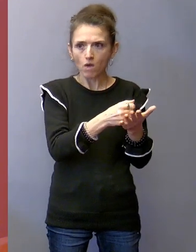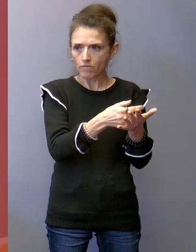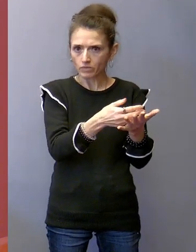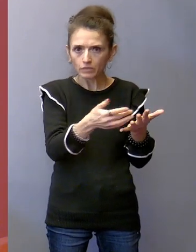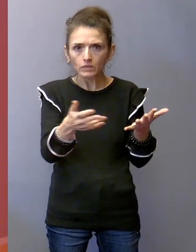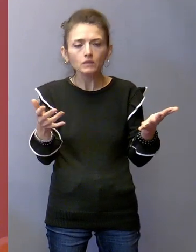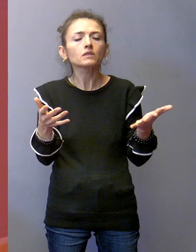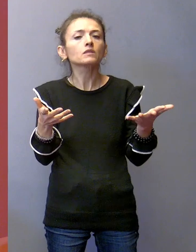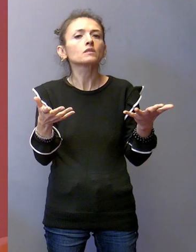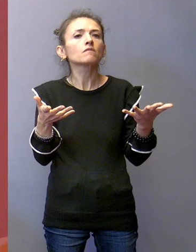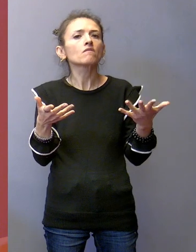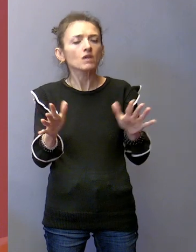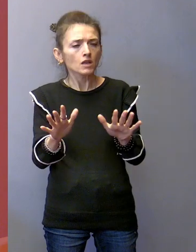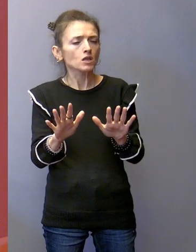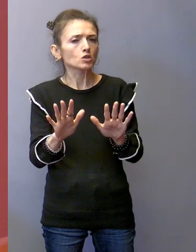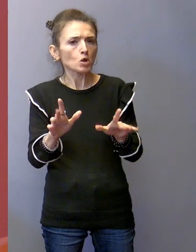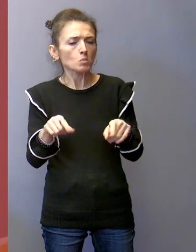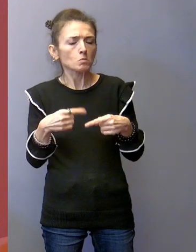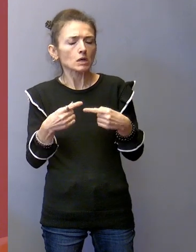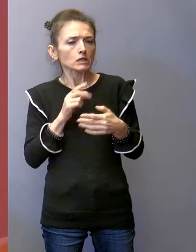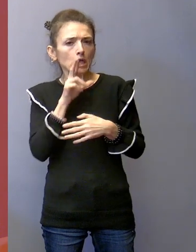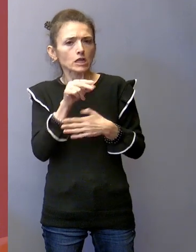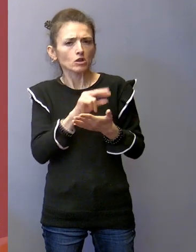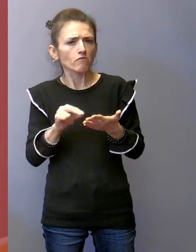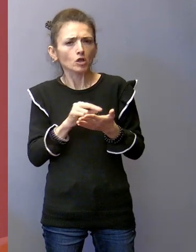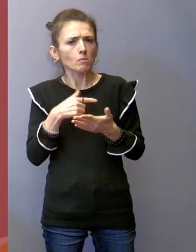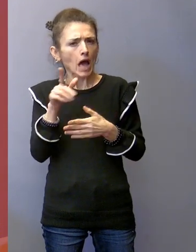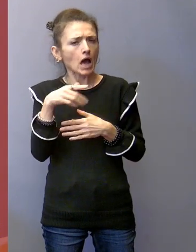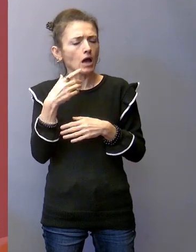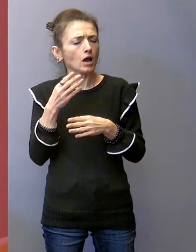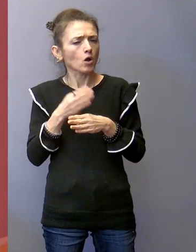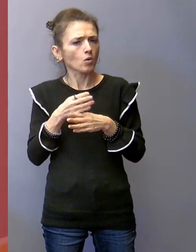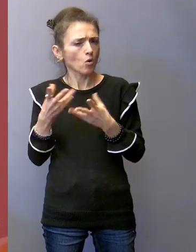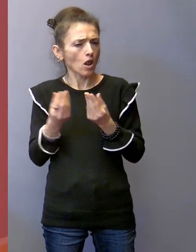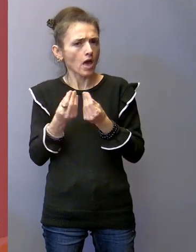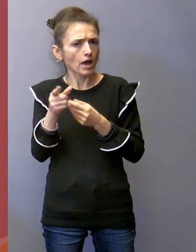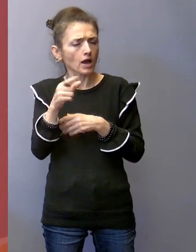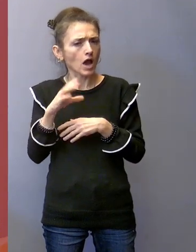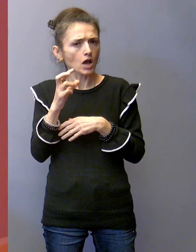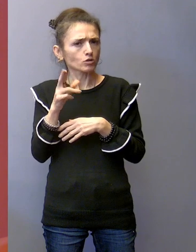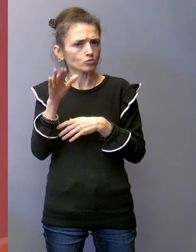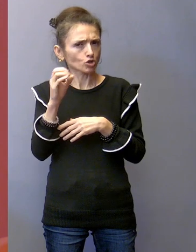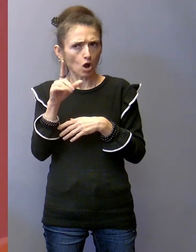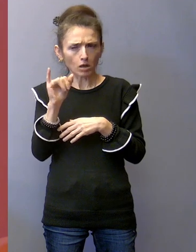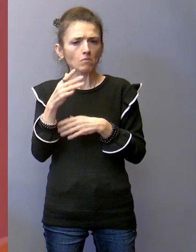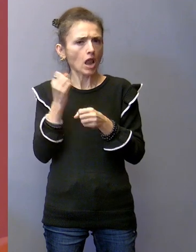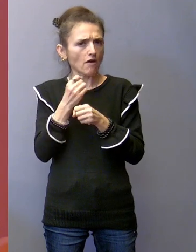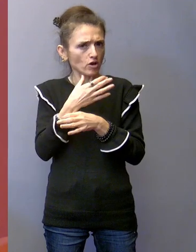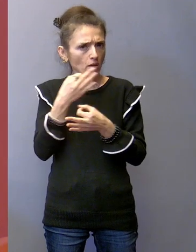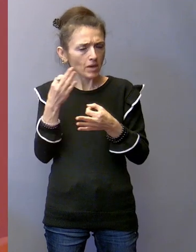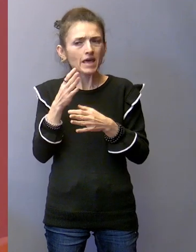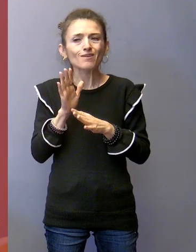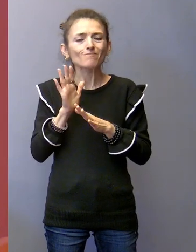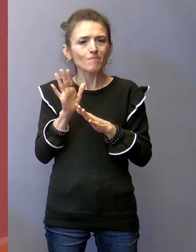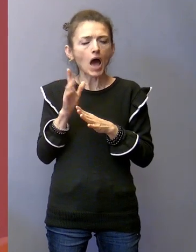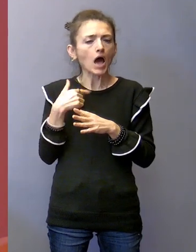però io ho fatto fatica a comprendere questa discussione perché se ora ognuno si mette a discutere nel